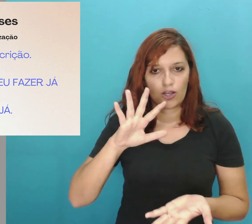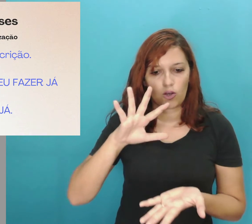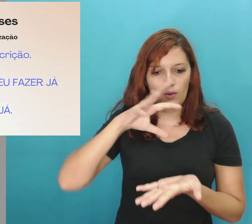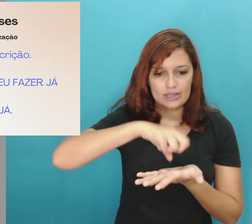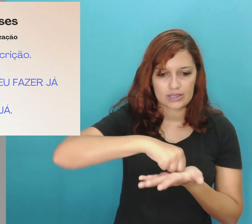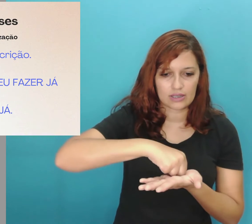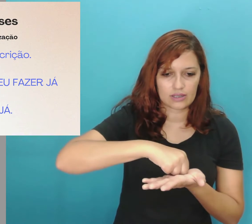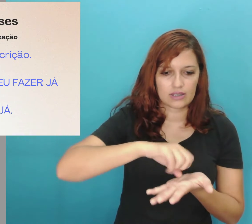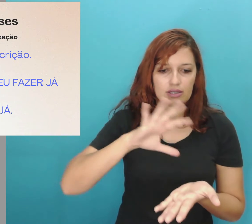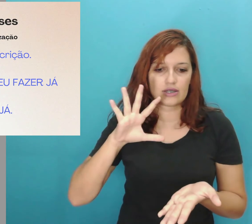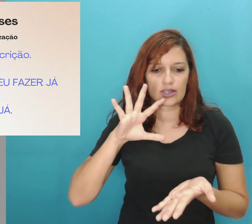Ou assim, inscrição.